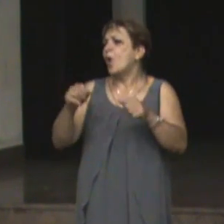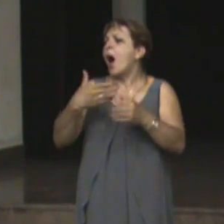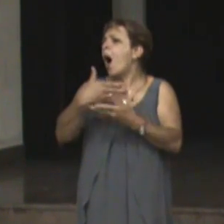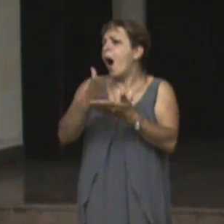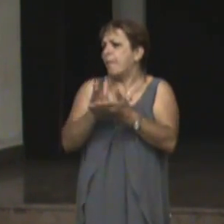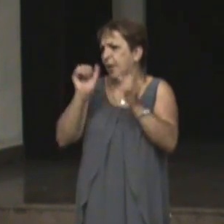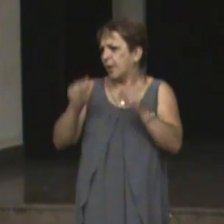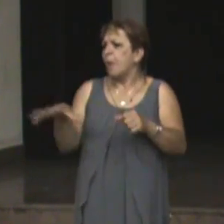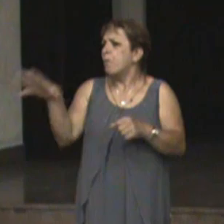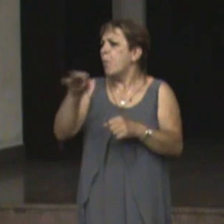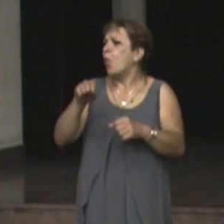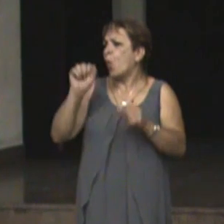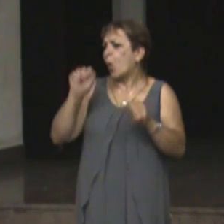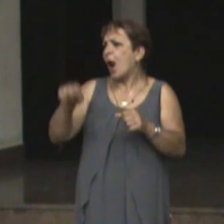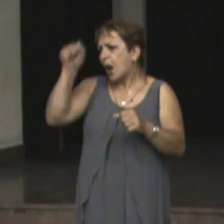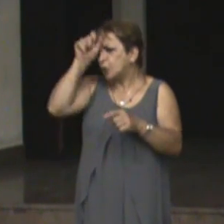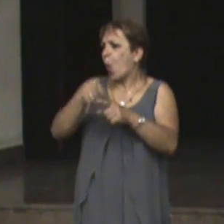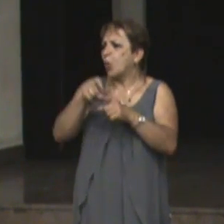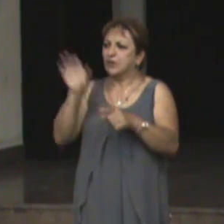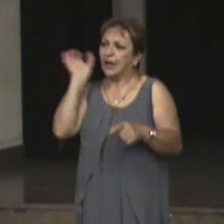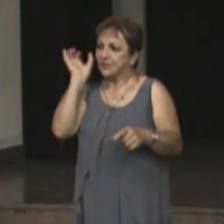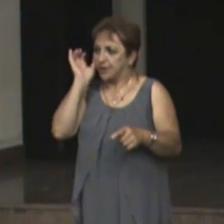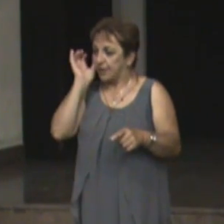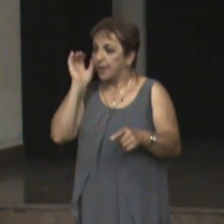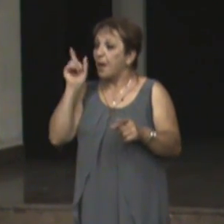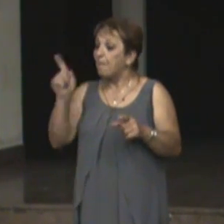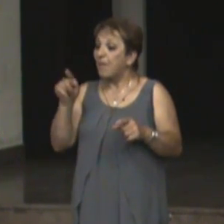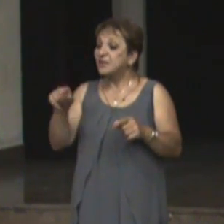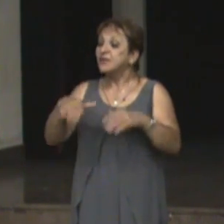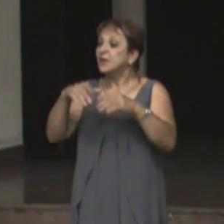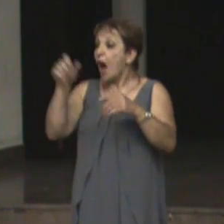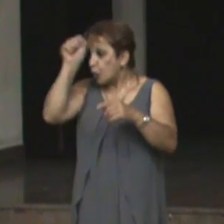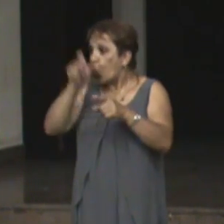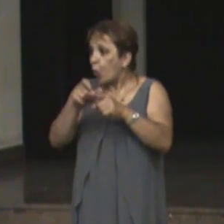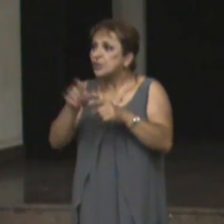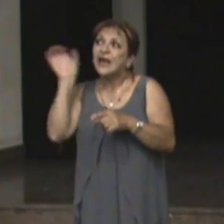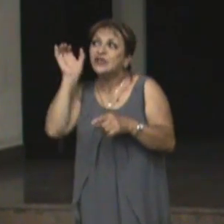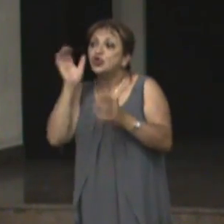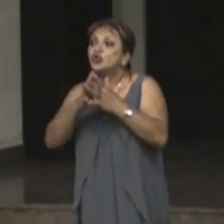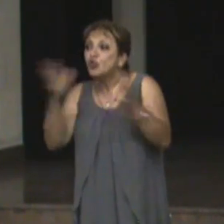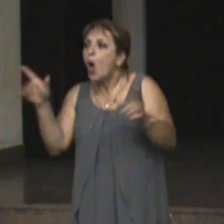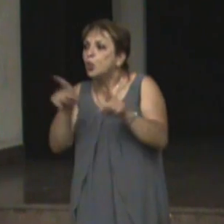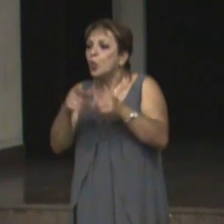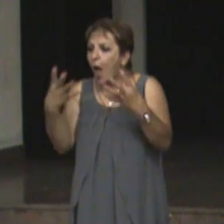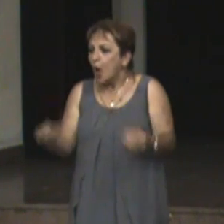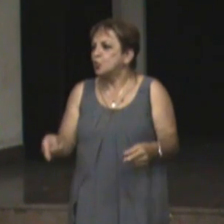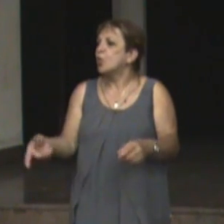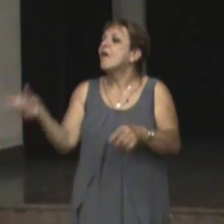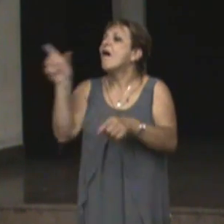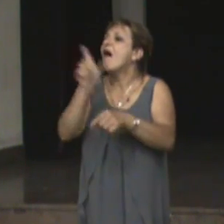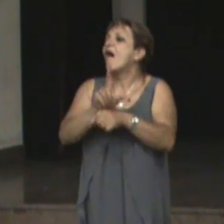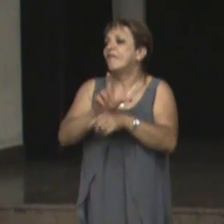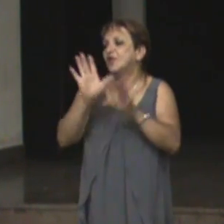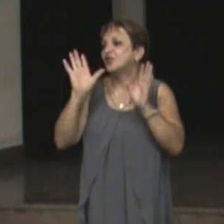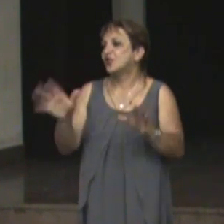մարդու կարծես թե հասանելի Աստծո խոսքը։ Բայց այդ ամենով հանդերձ, այսօր առավել քան երբ է, Աստծո